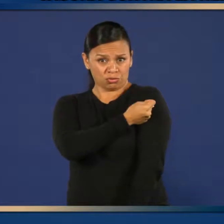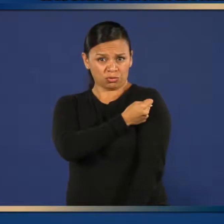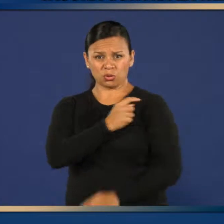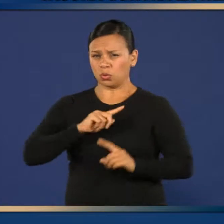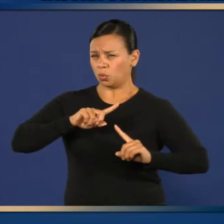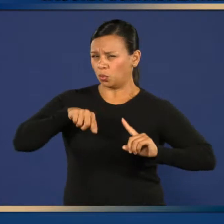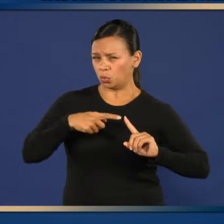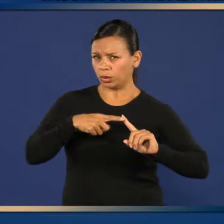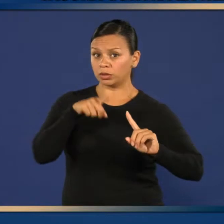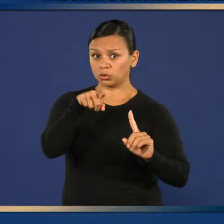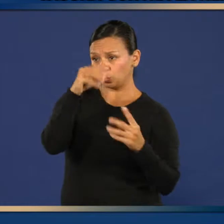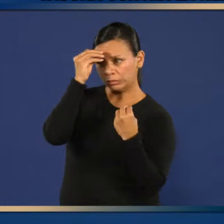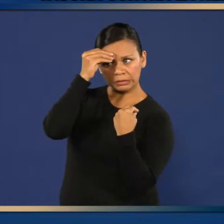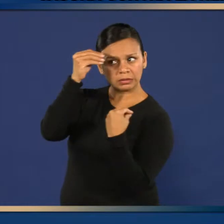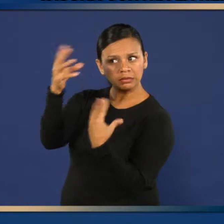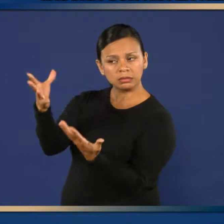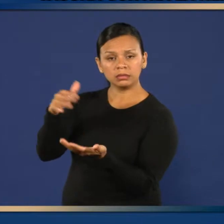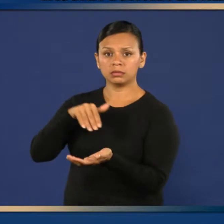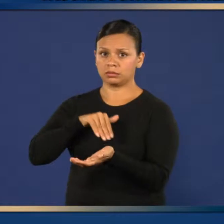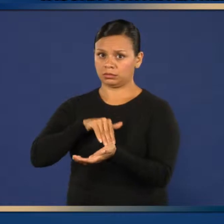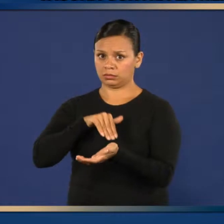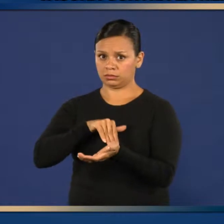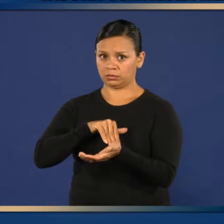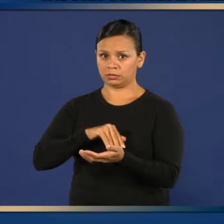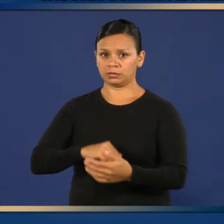cuando recibió la vacuna